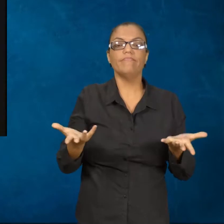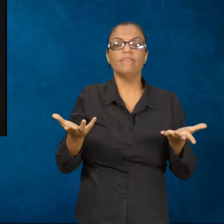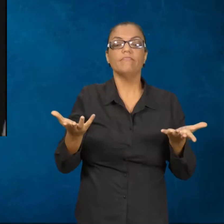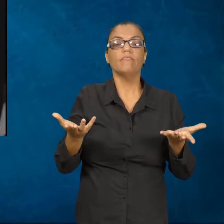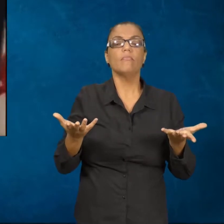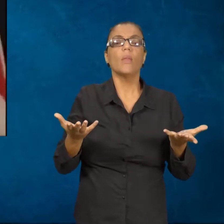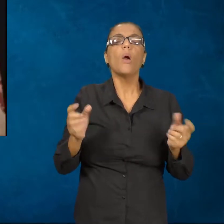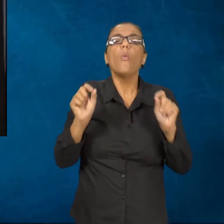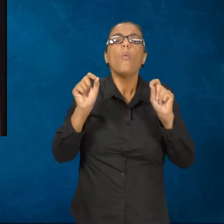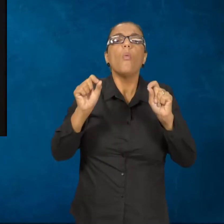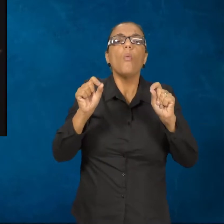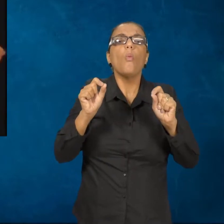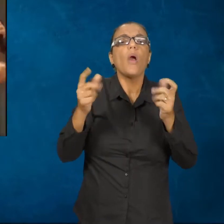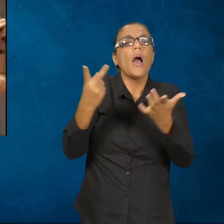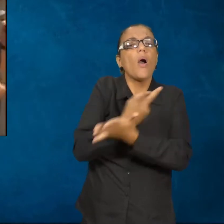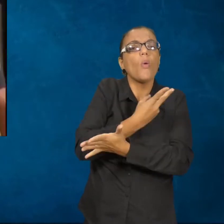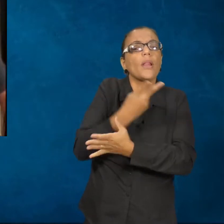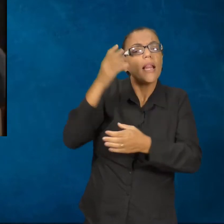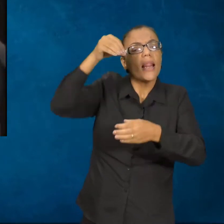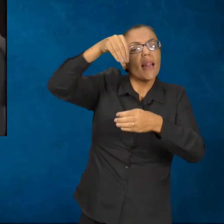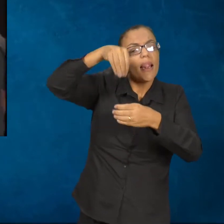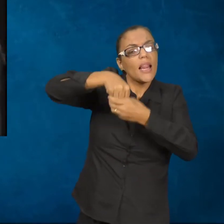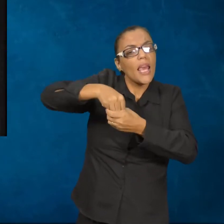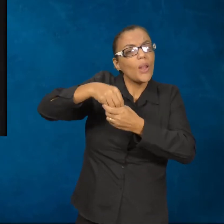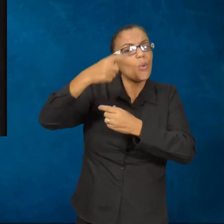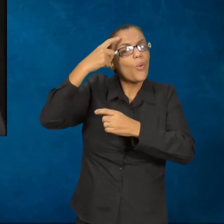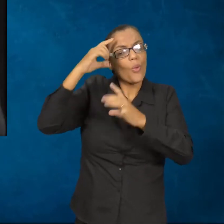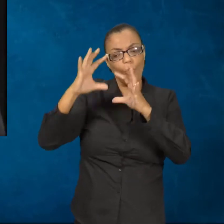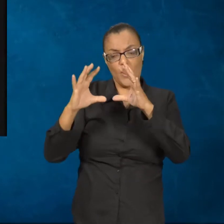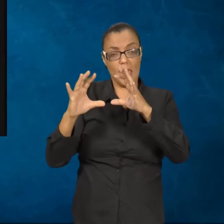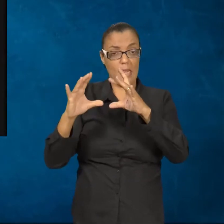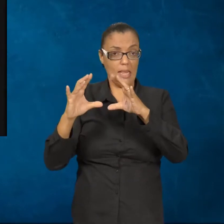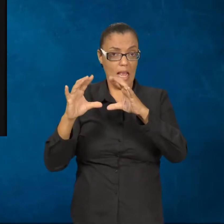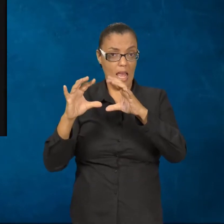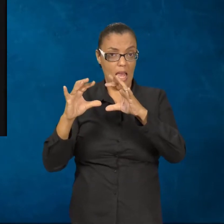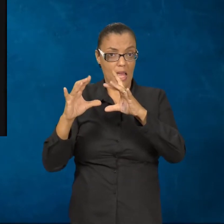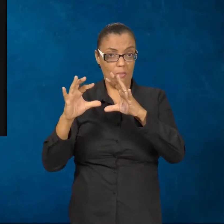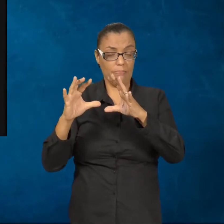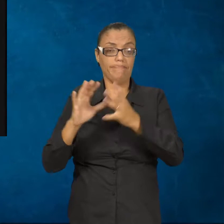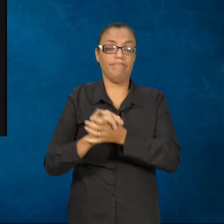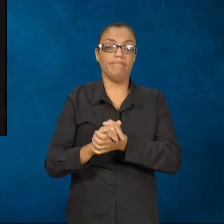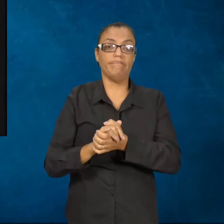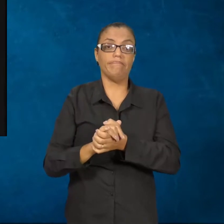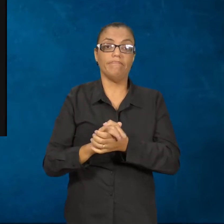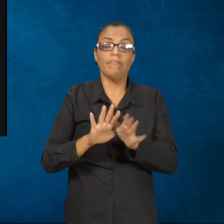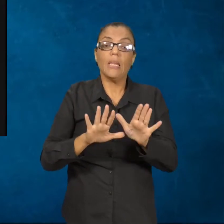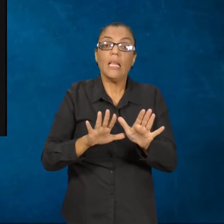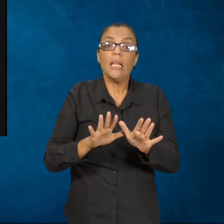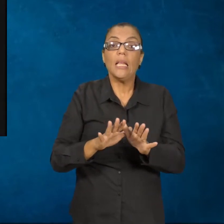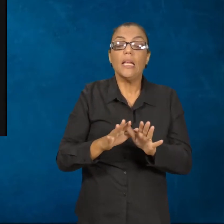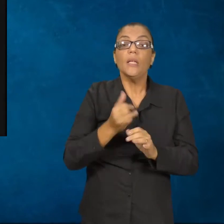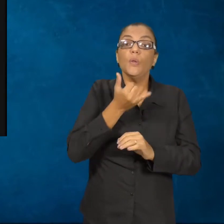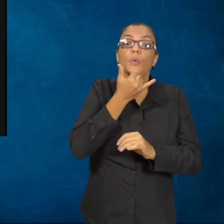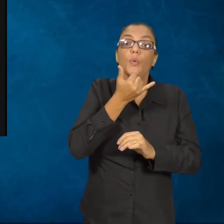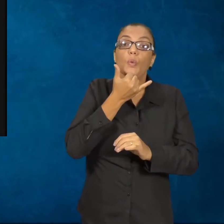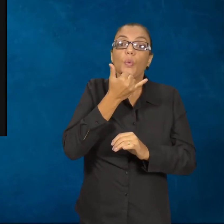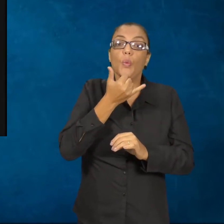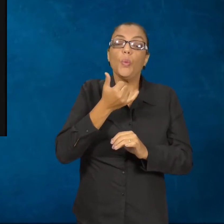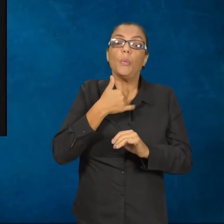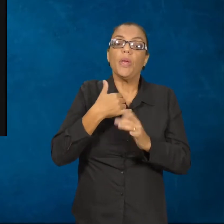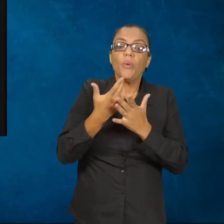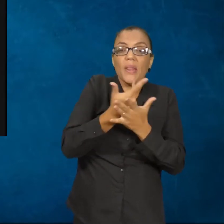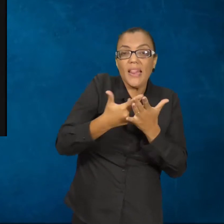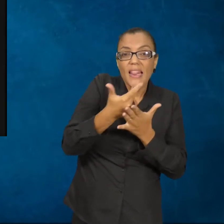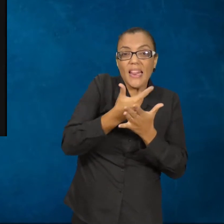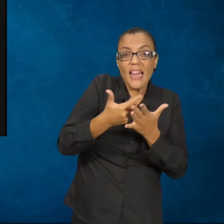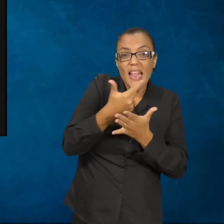Por que acontece no cérebro humano? Vocês me desculpem, mas como eu desenho mal, eu vou precisar de